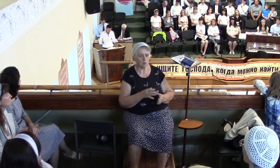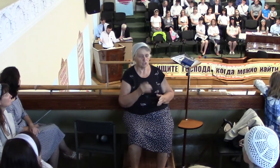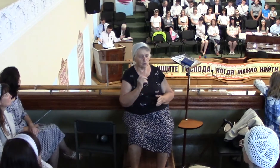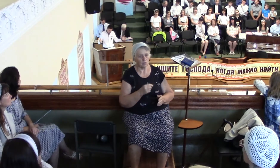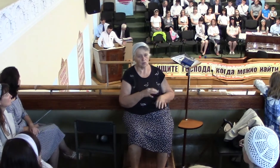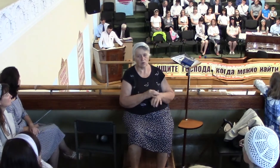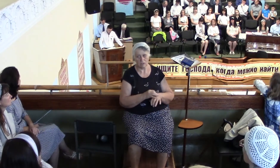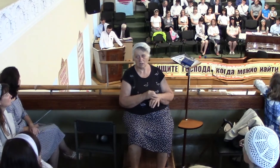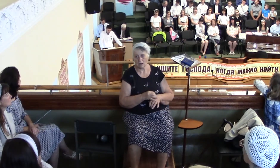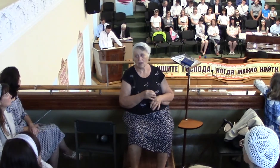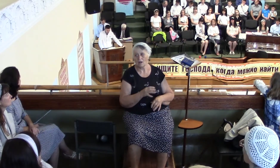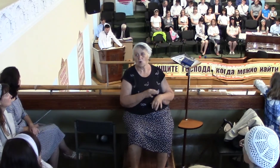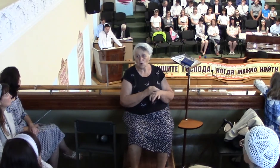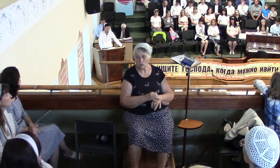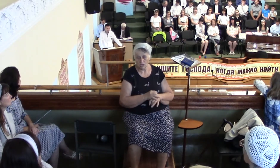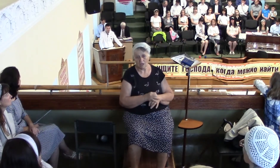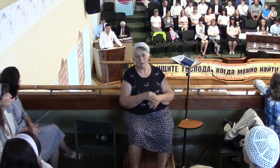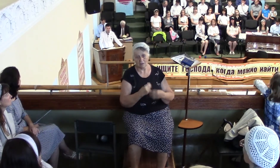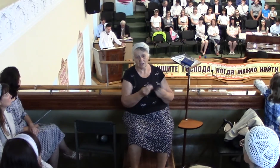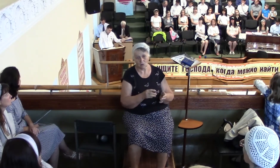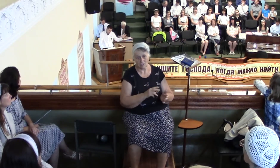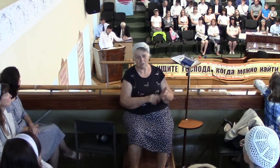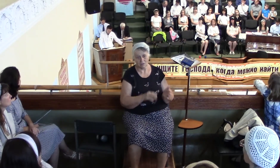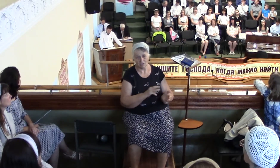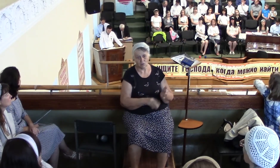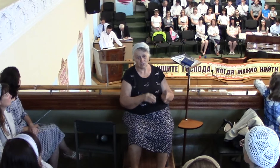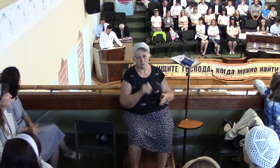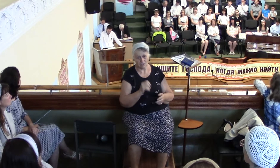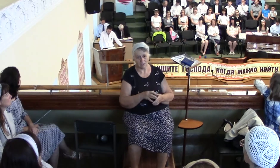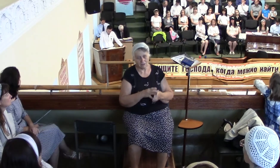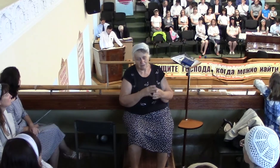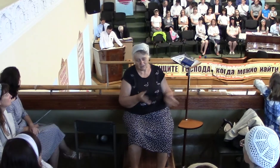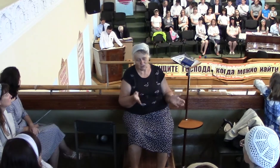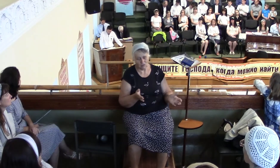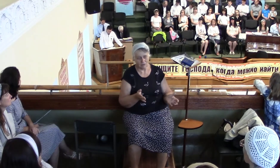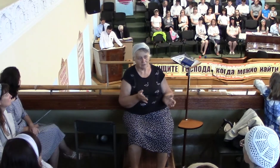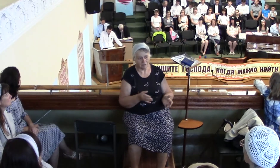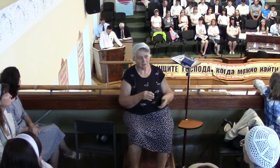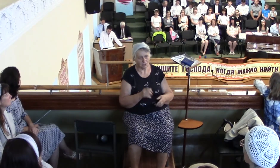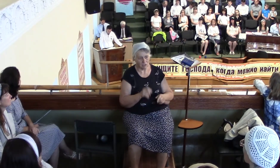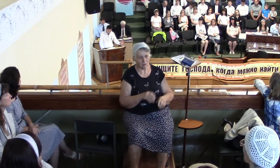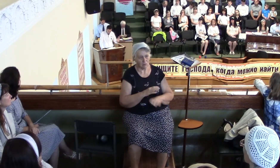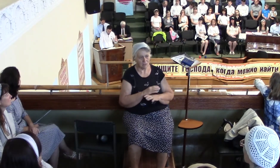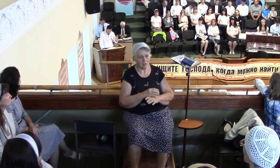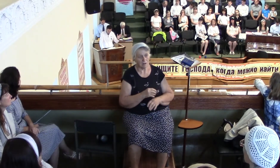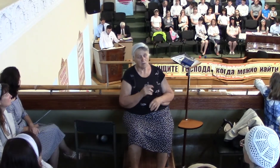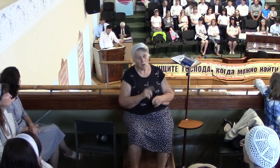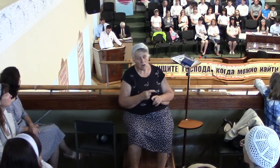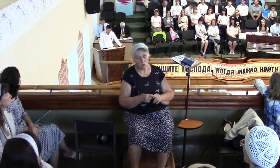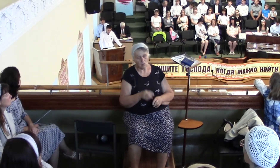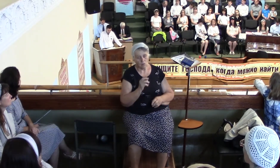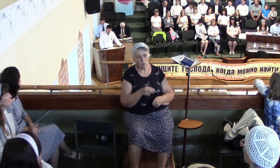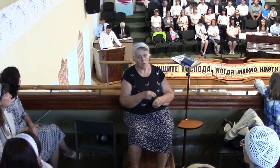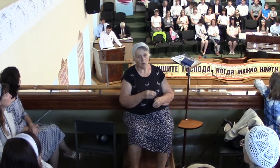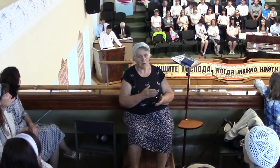тело, оно дано на 70-80 лет, при большей, может, крепости. Поэтому Бог направляет наше